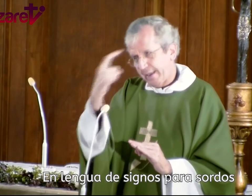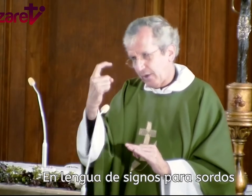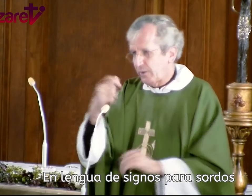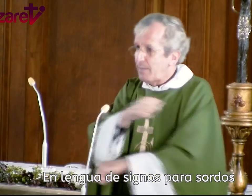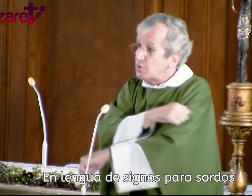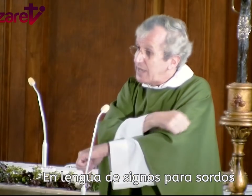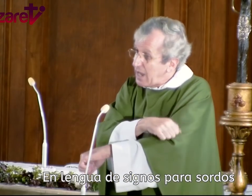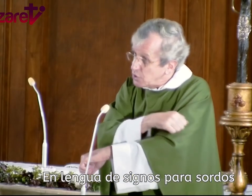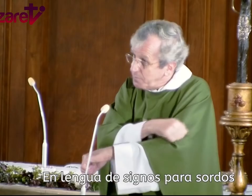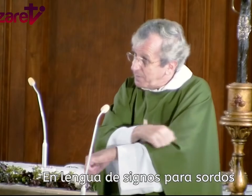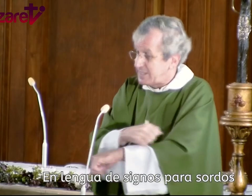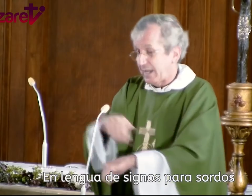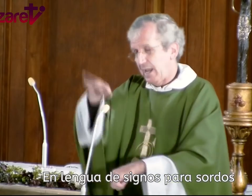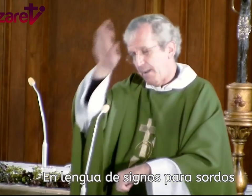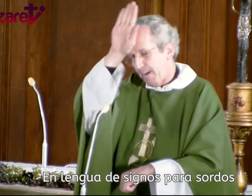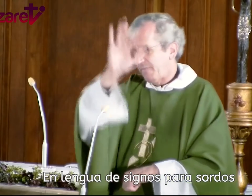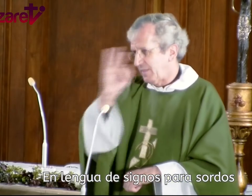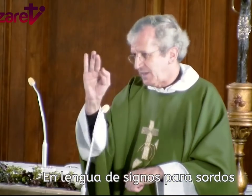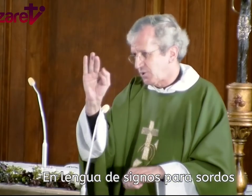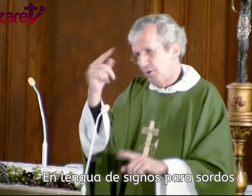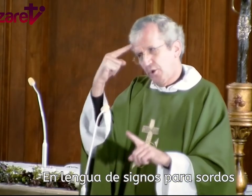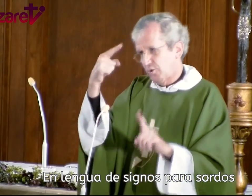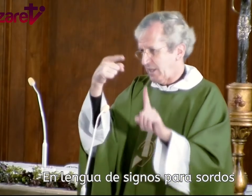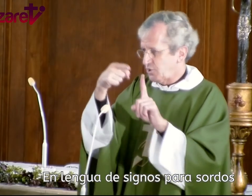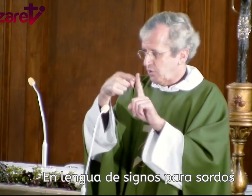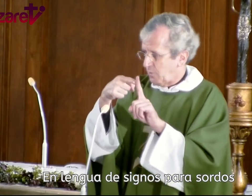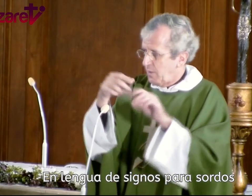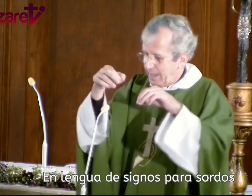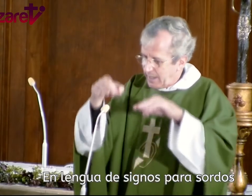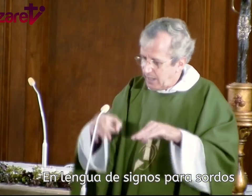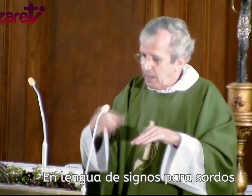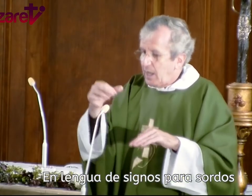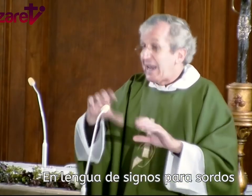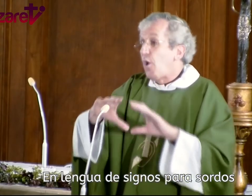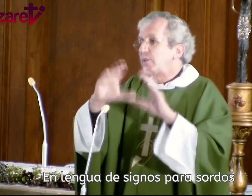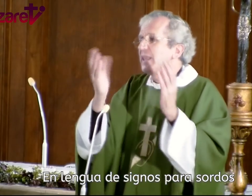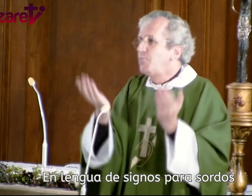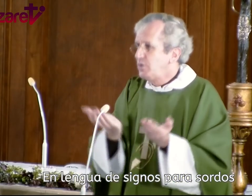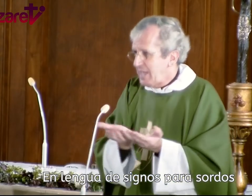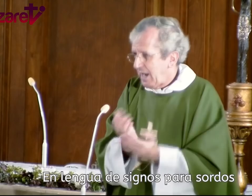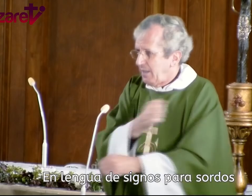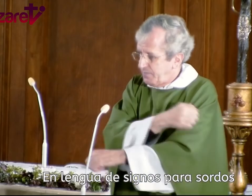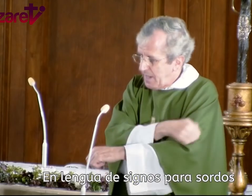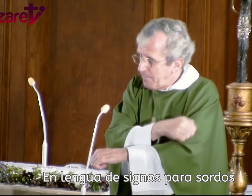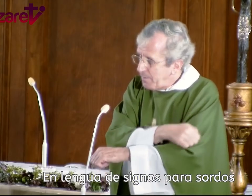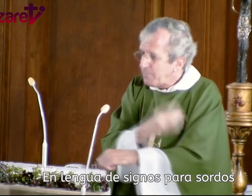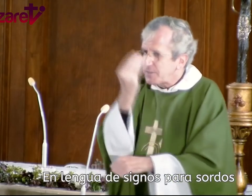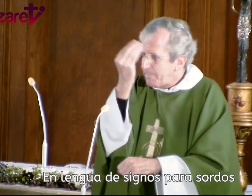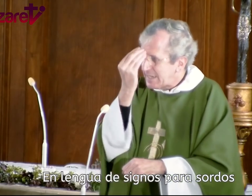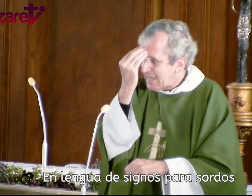recordamos A los pobres Ya que el Papa Francisco Nos ha dicho Como la jornada mundial Del pobre Pues pensar